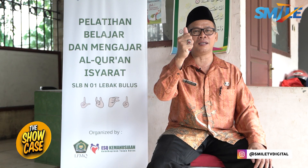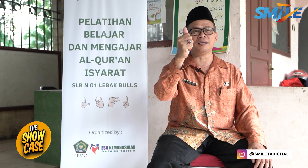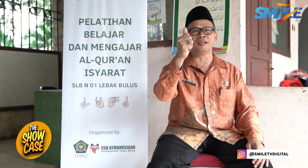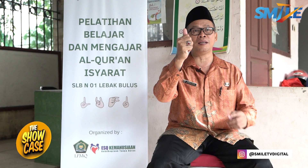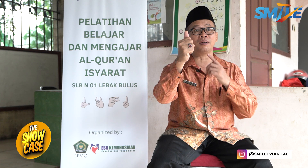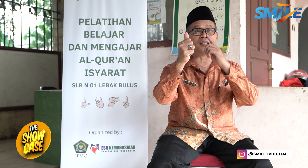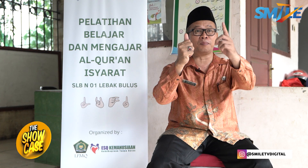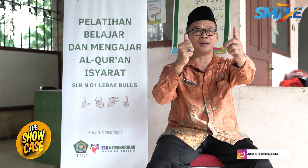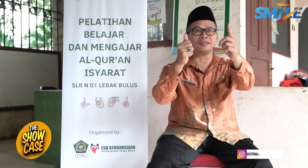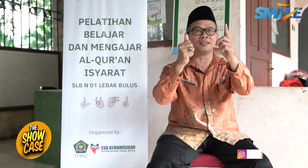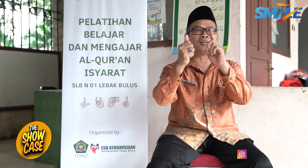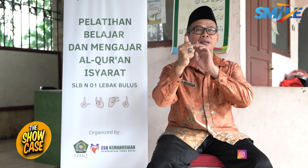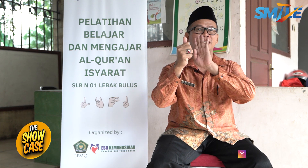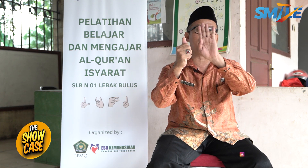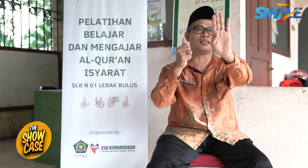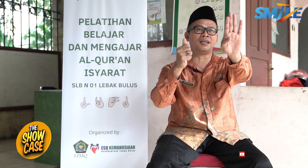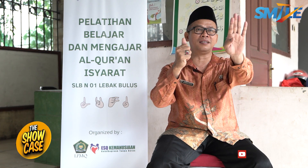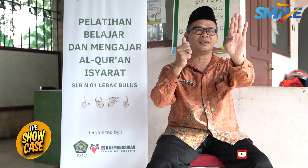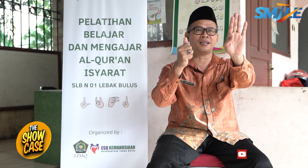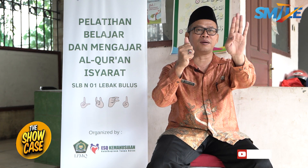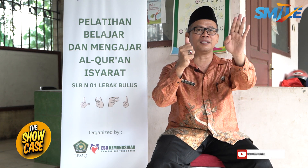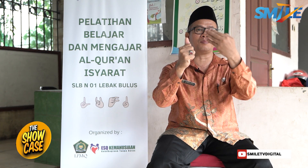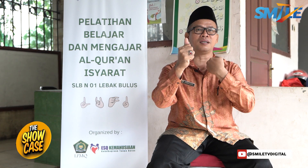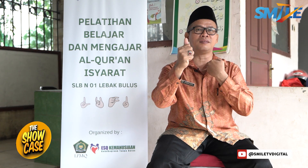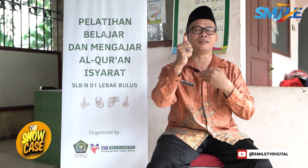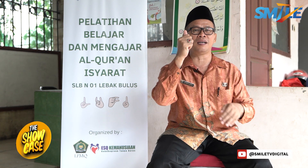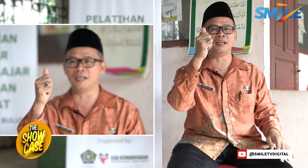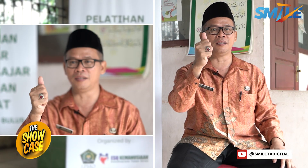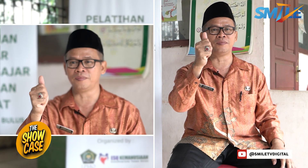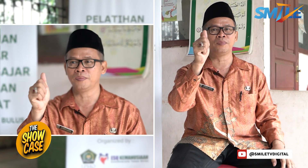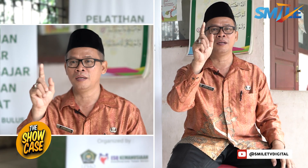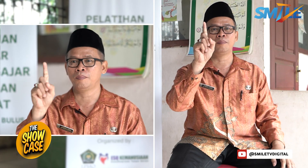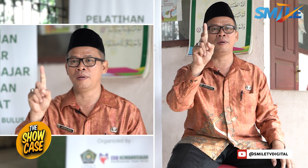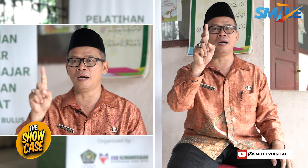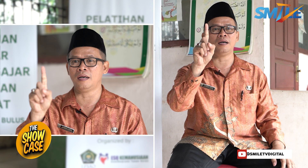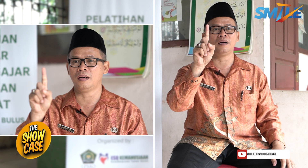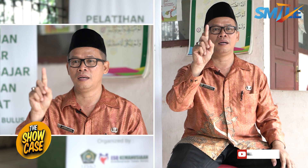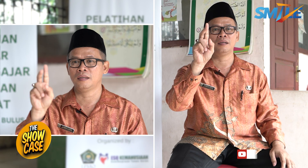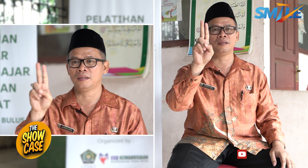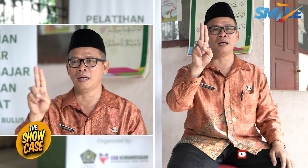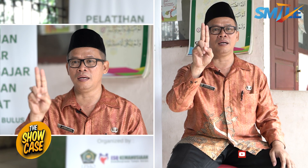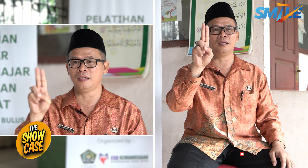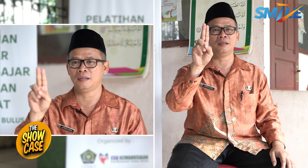itu adalah berhadapan. Dan yang baca adalah yang lawan kita, bukan dari kata alif. Ba, ta,